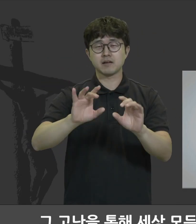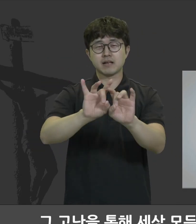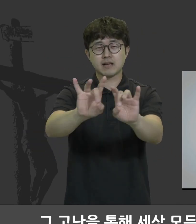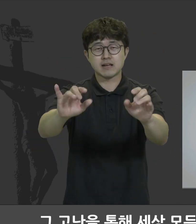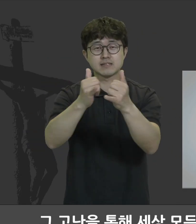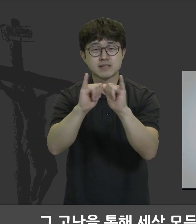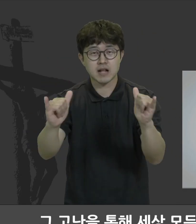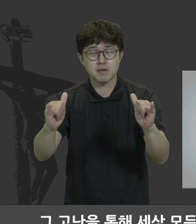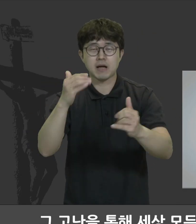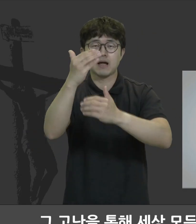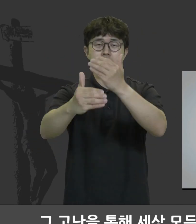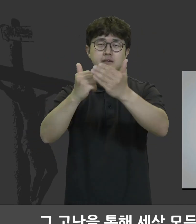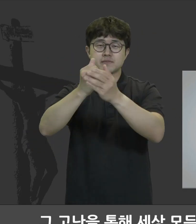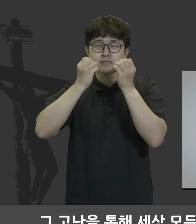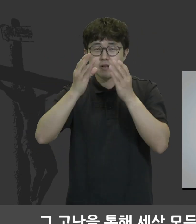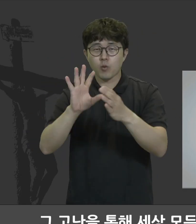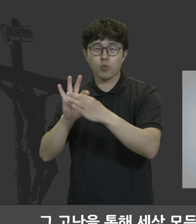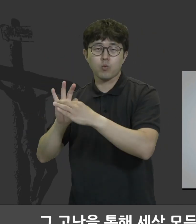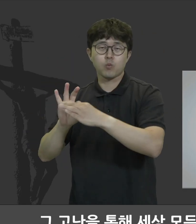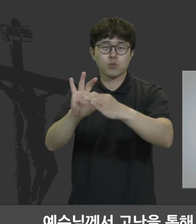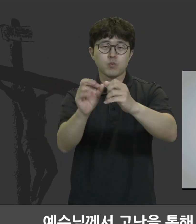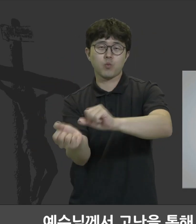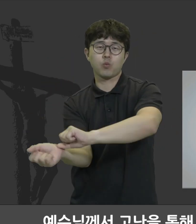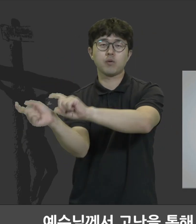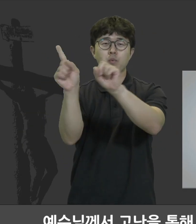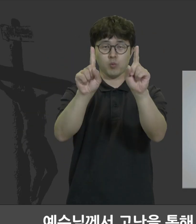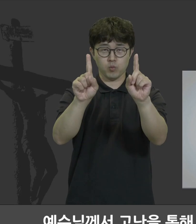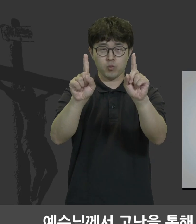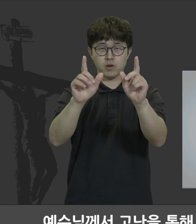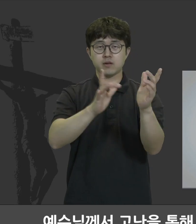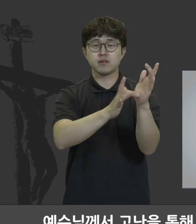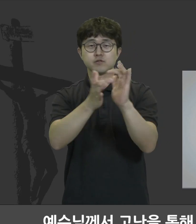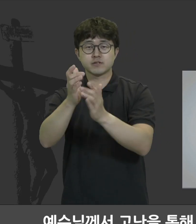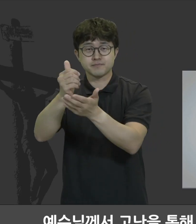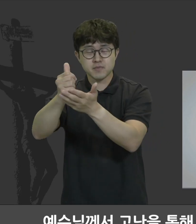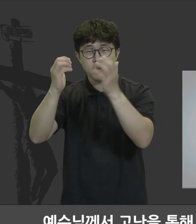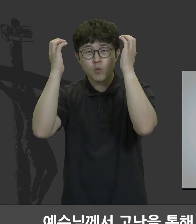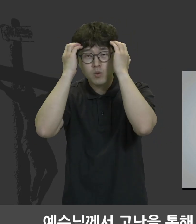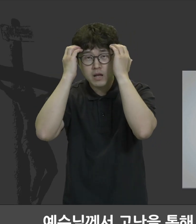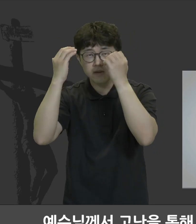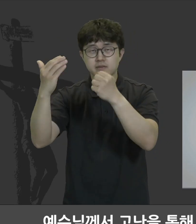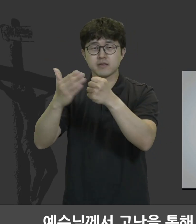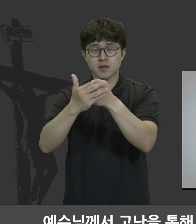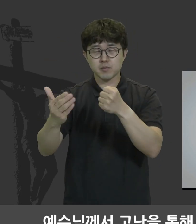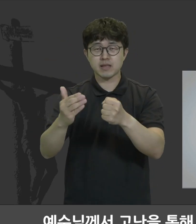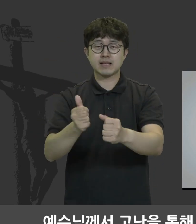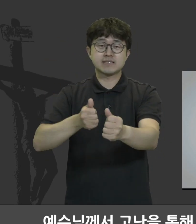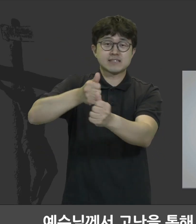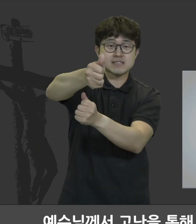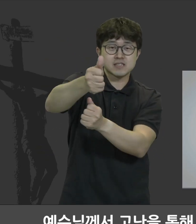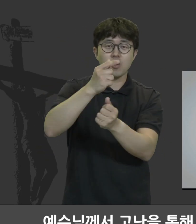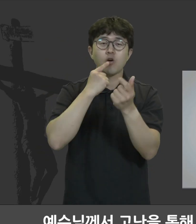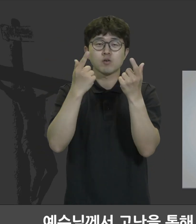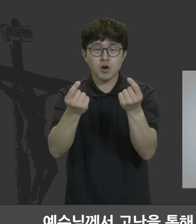관계로 회복됩니다. 예수님께서 고난을 통해 승리를 얻으셨듯 믿음으로 그분과